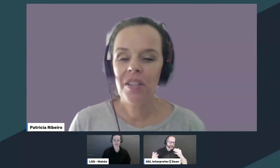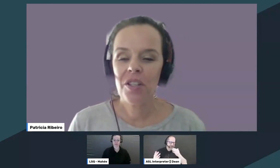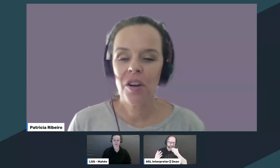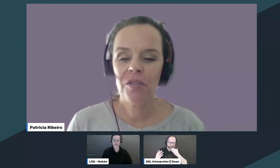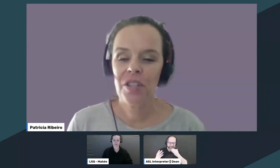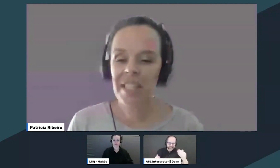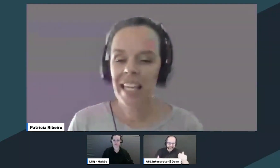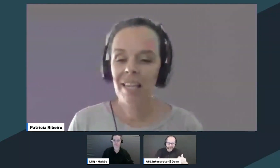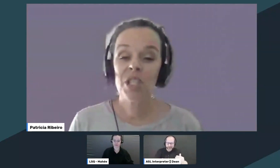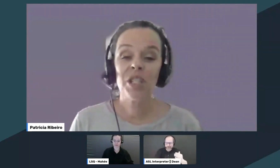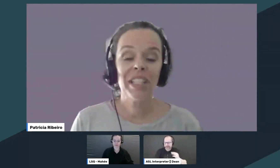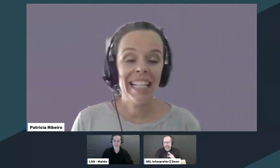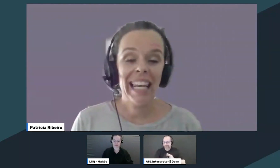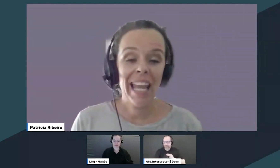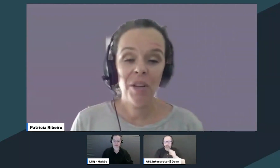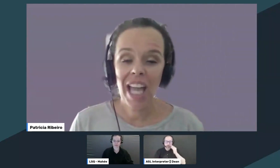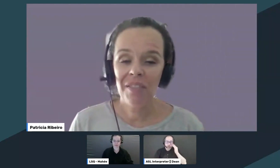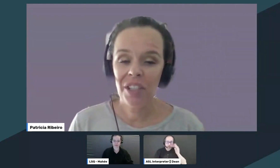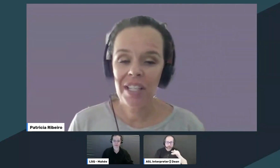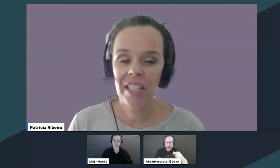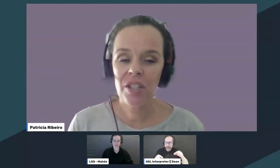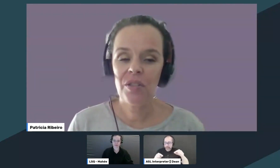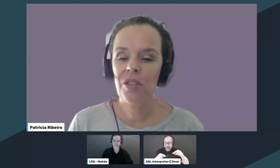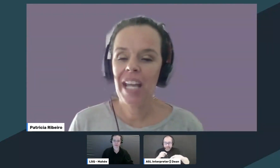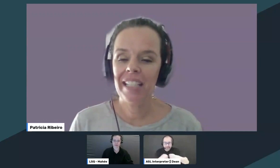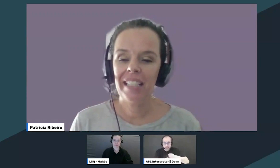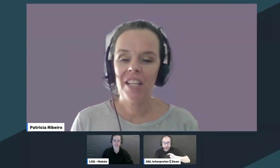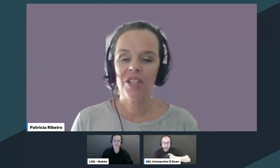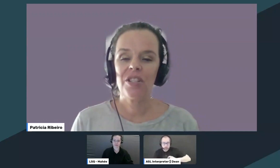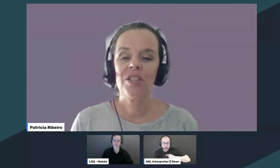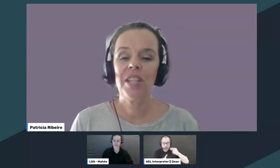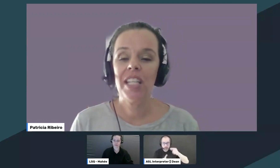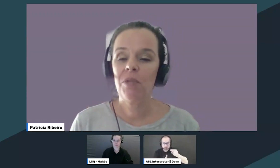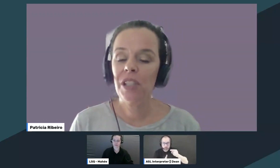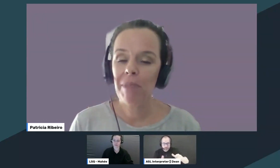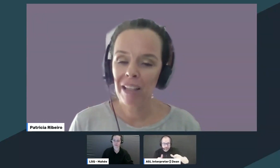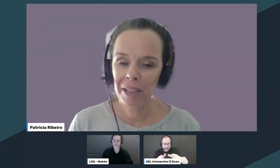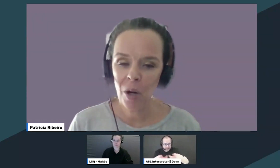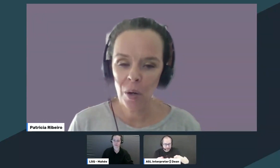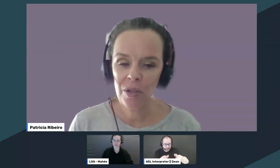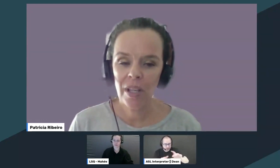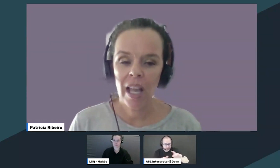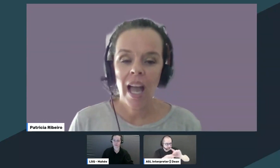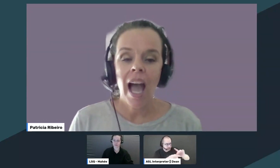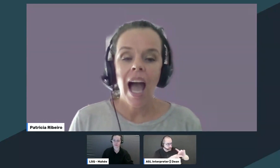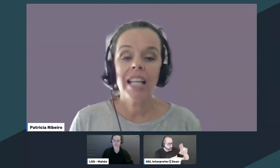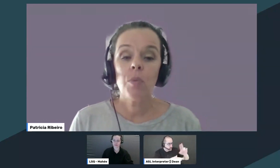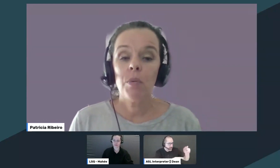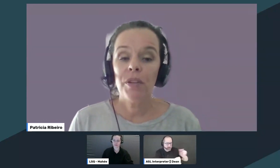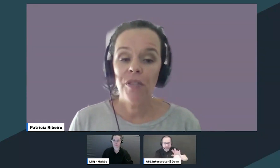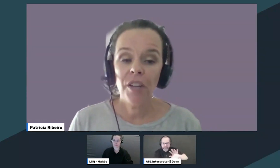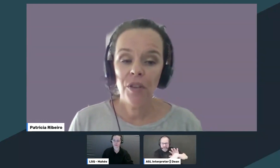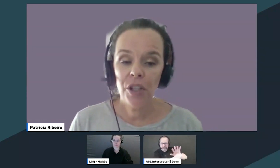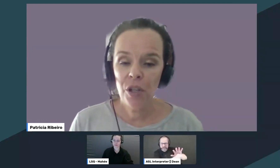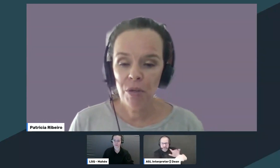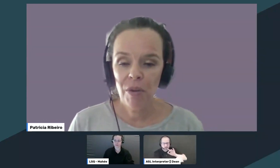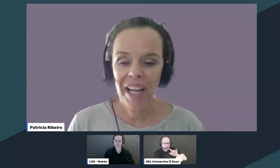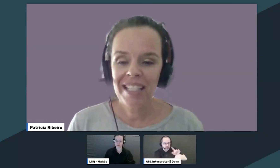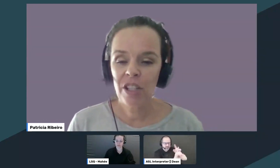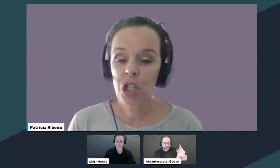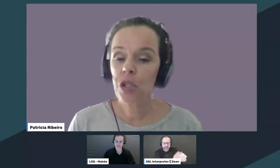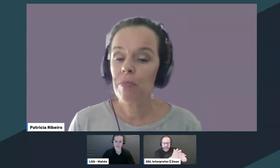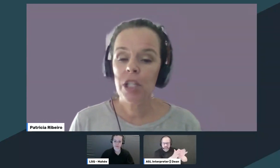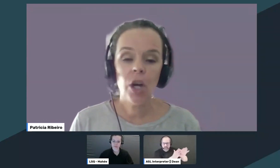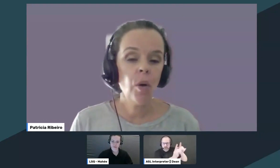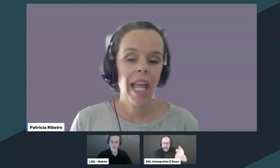savez peut-être, la conférence de cette année vise à relier la défense des langues aux objectifs de développement durable des Nations Unies, parce